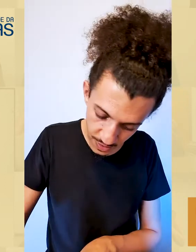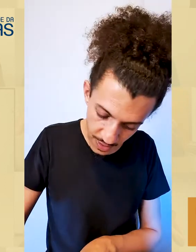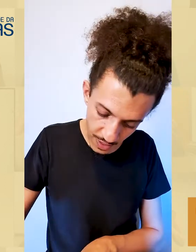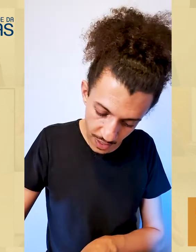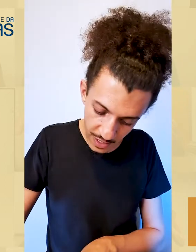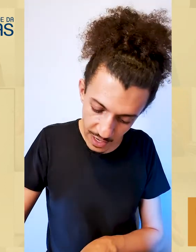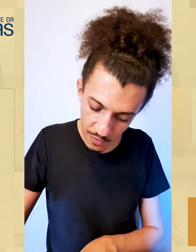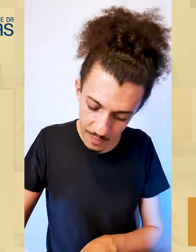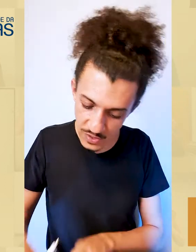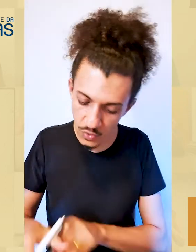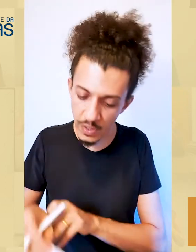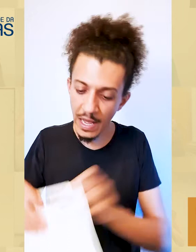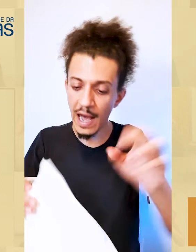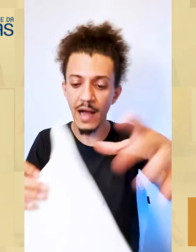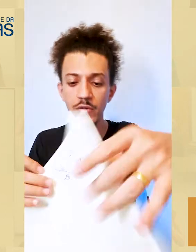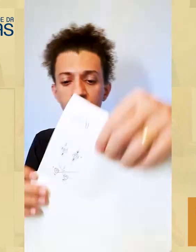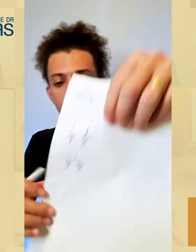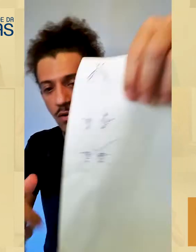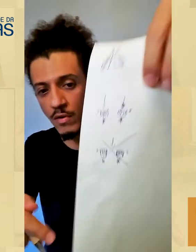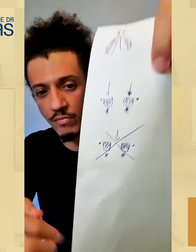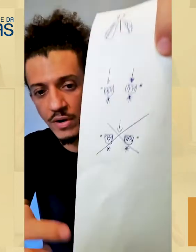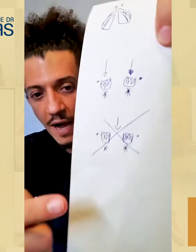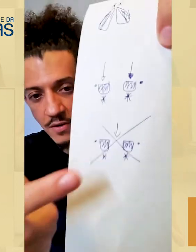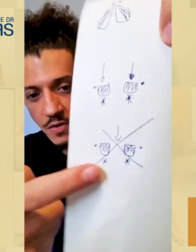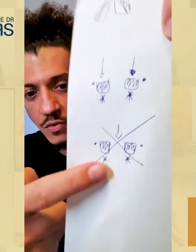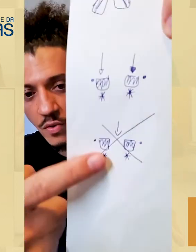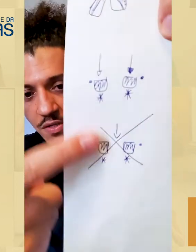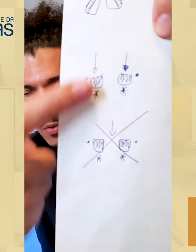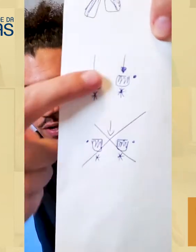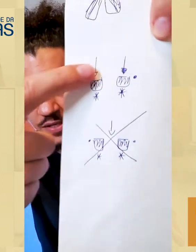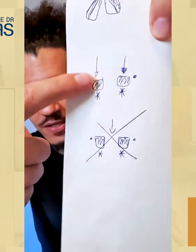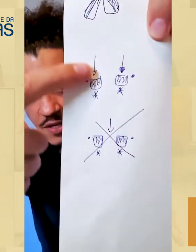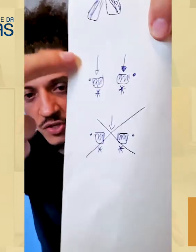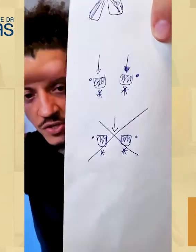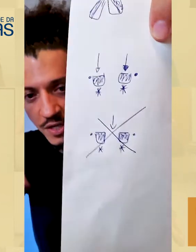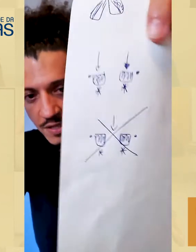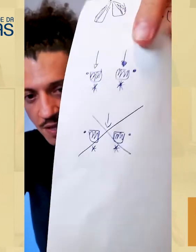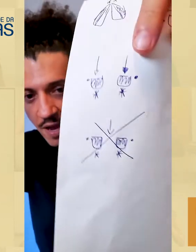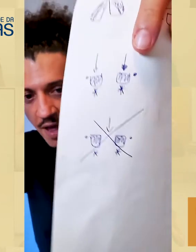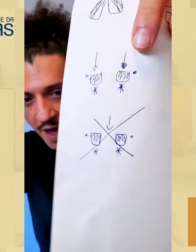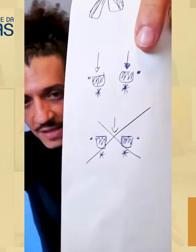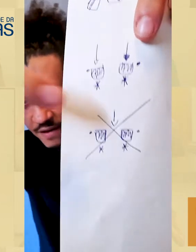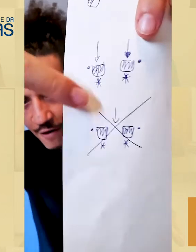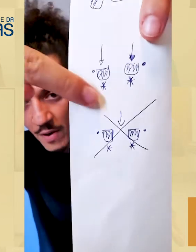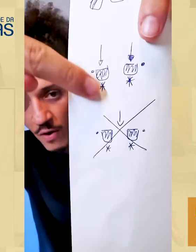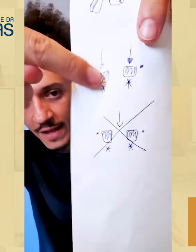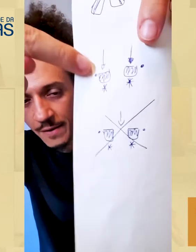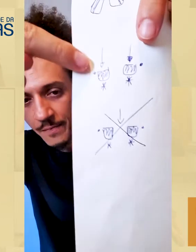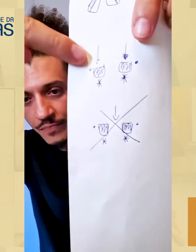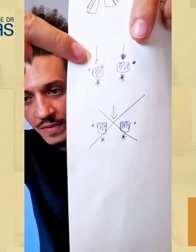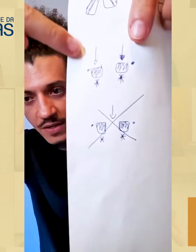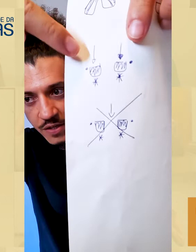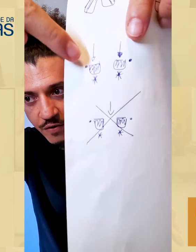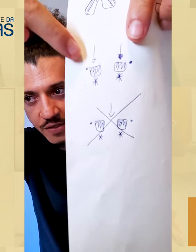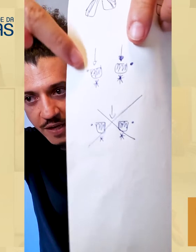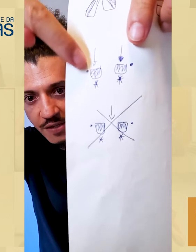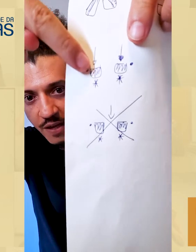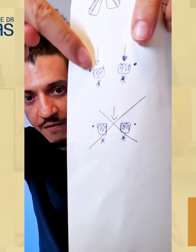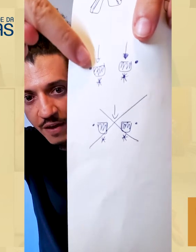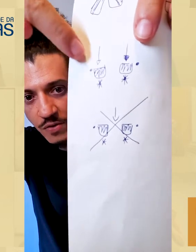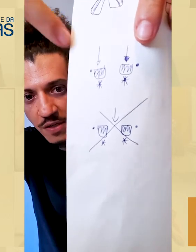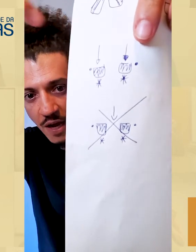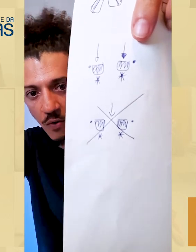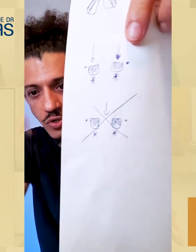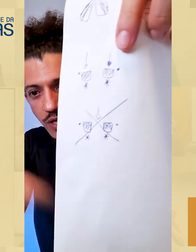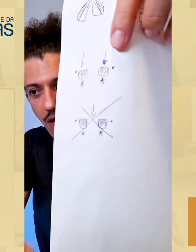diferentes. Não misture alhos com bugalhos. São duas coisas distintas. Essa é a forma correta de você